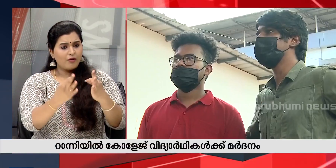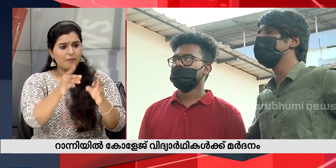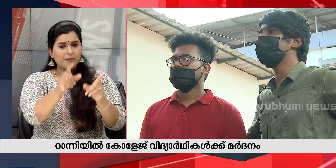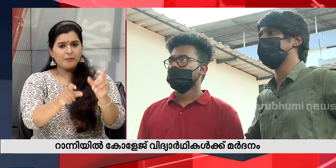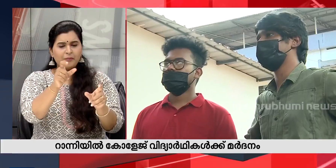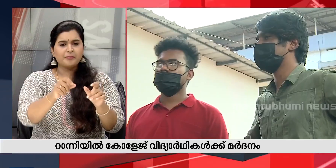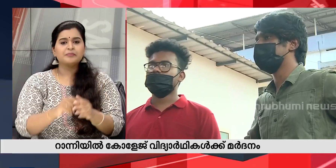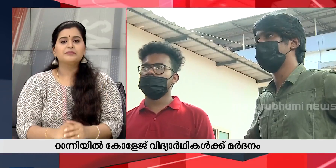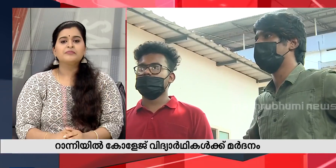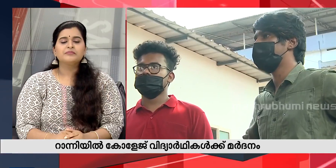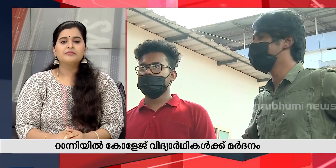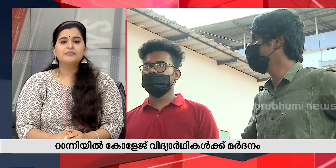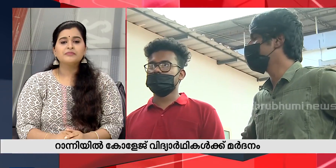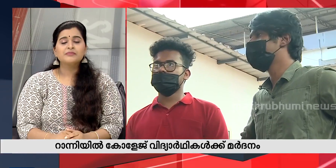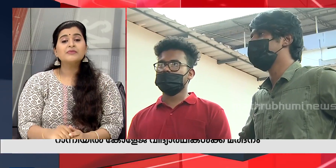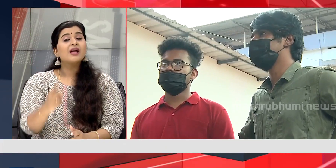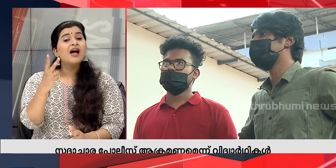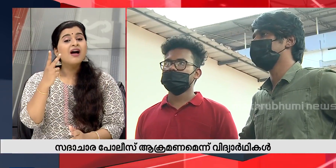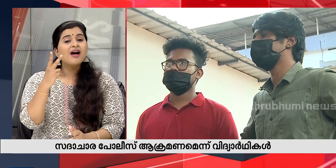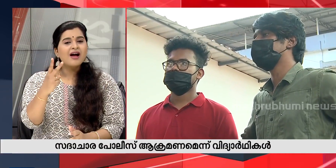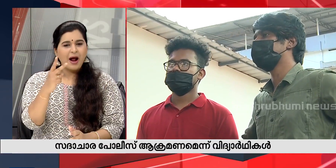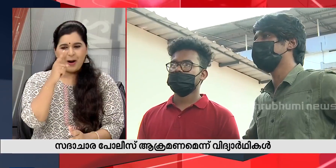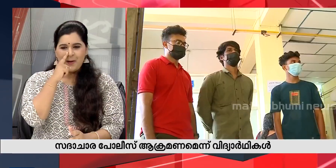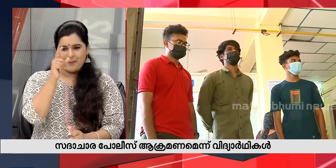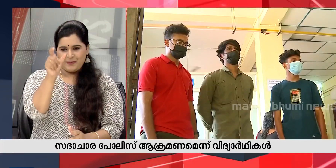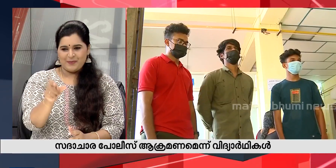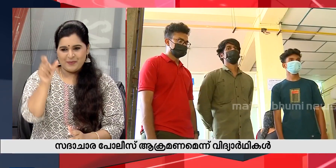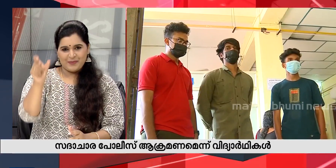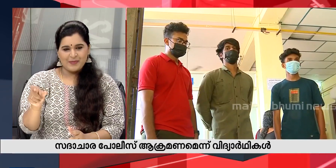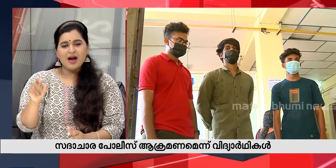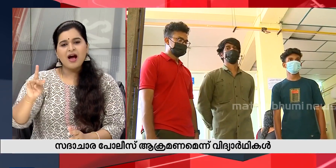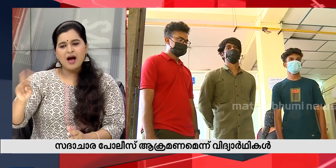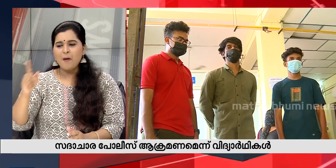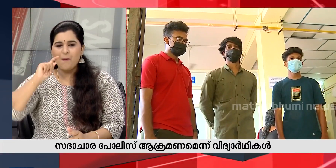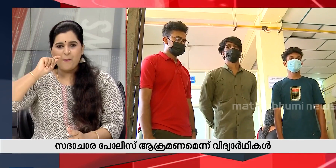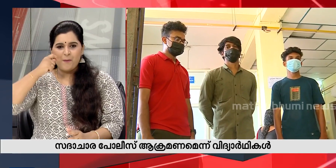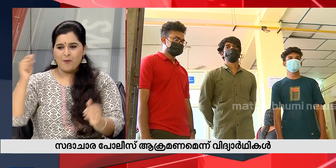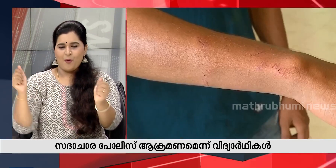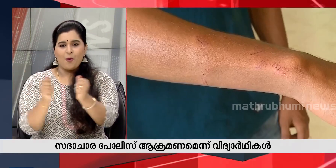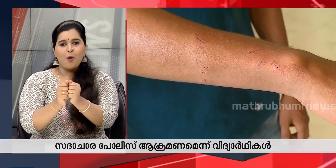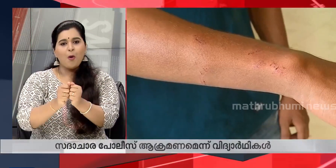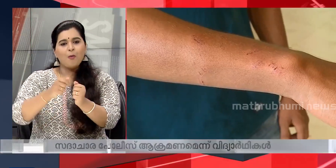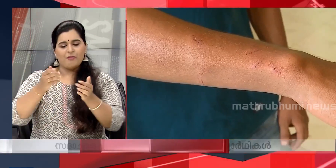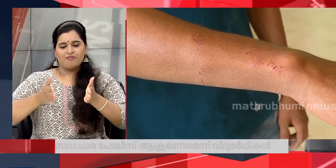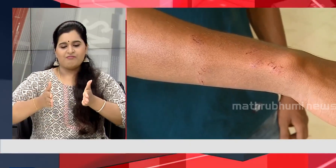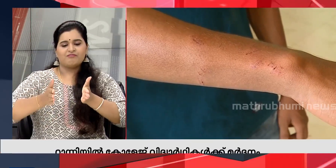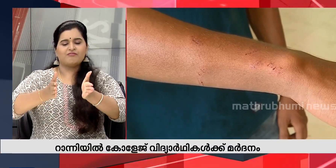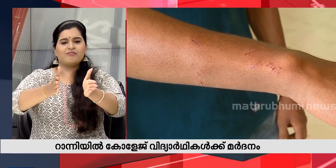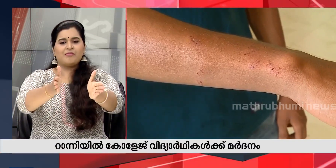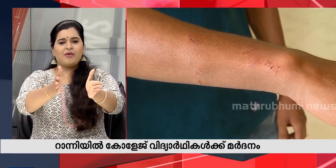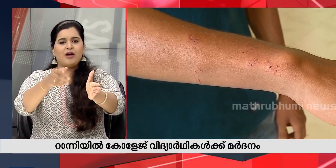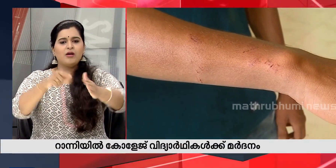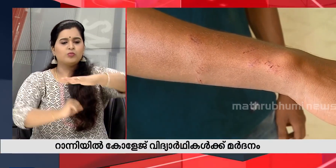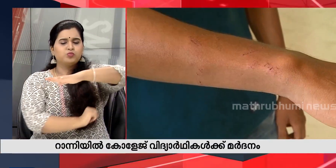രണ്ടു പെൺകുട്ടികൾക്കൊപ്പം വാഴക്കുന്നം പാലത്തിൽ നിന്ന് വിദ്യാർത്ഥികൾക്ക് നേരെയാണ് ആക്രമണമുണ്ടായത്. ഇന്നലെ വൈകുന്നേരം 4:30 സംഭവം. പാലത്തിനോട്